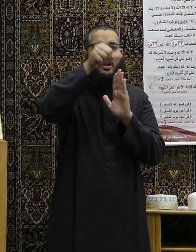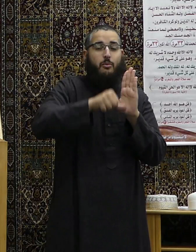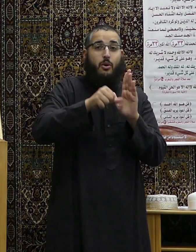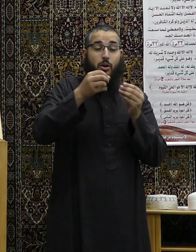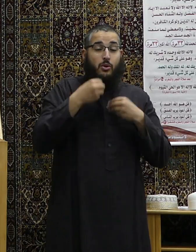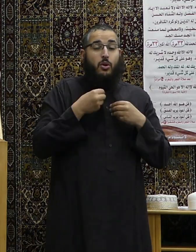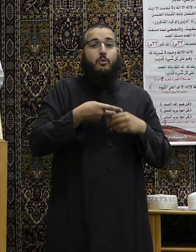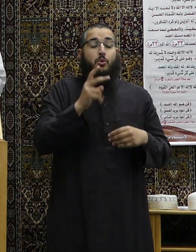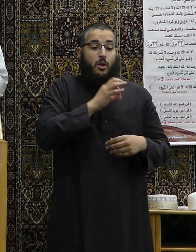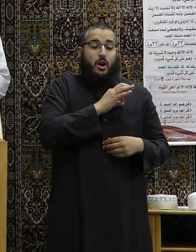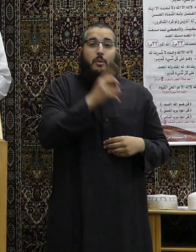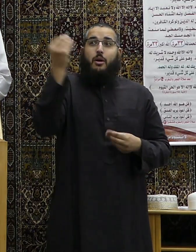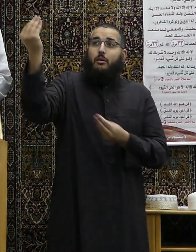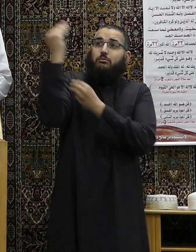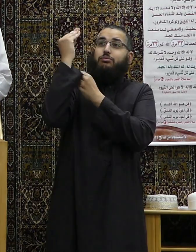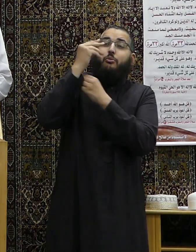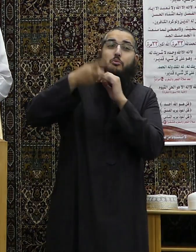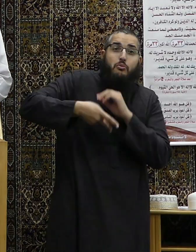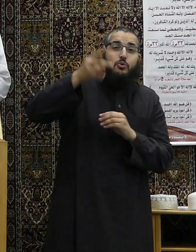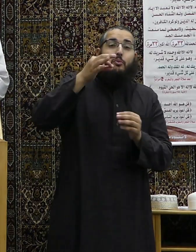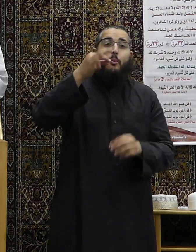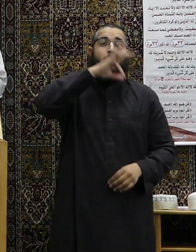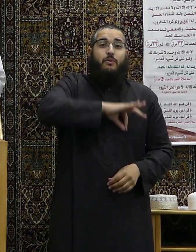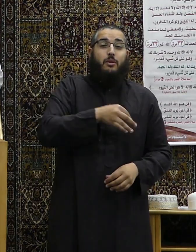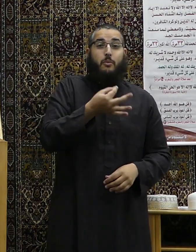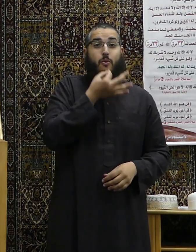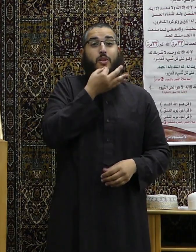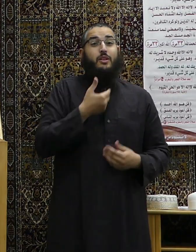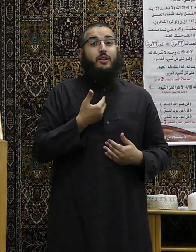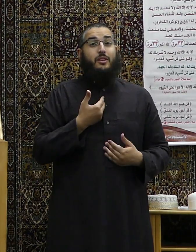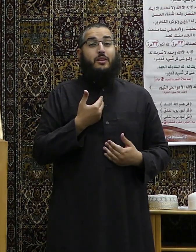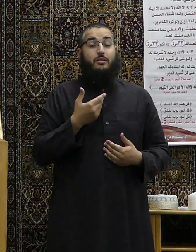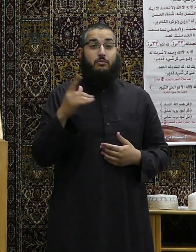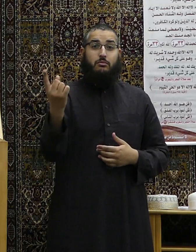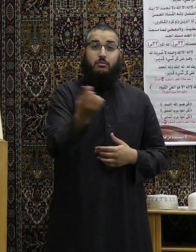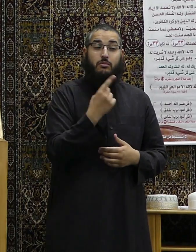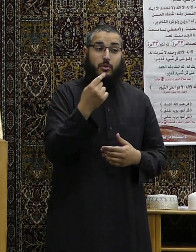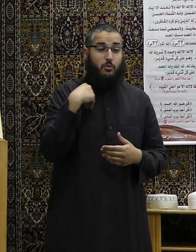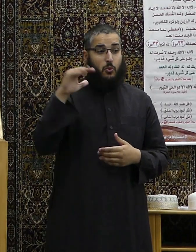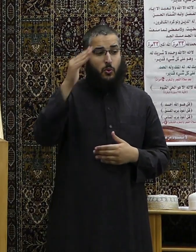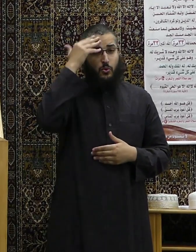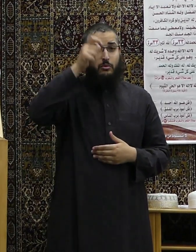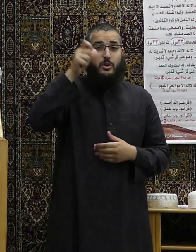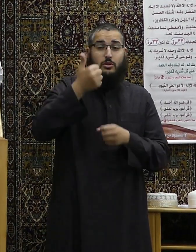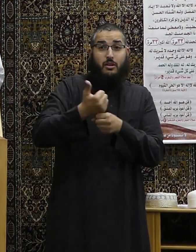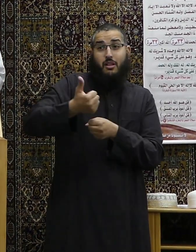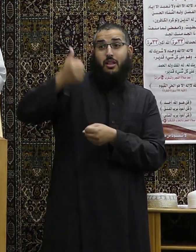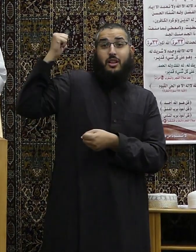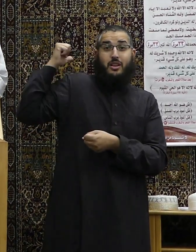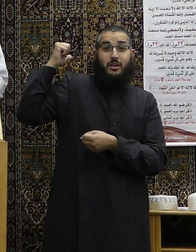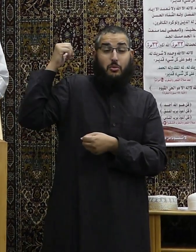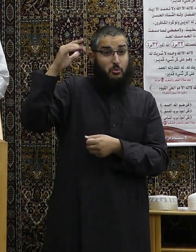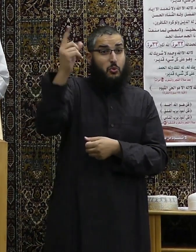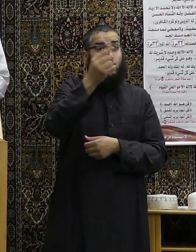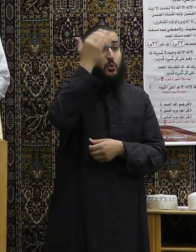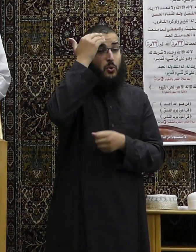au souffle de la miséricorde d'Allah subhanahu wa ta'ala pendant ce mois béni. Ahbab al-Kiram, on a connu des gens l'année dernière. Nous